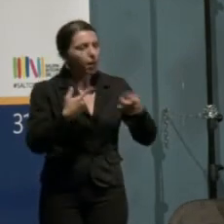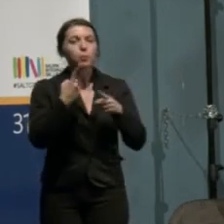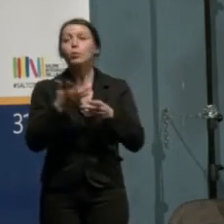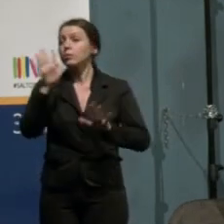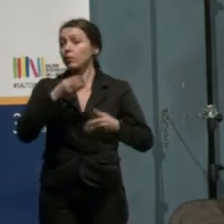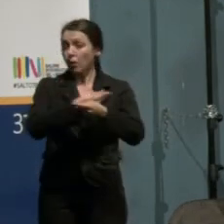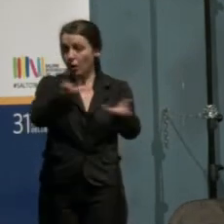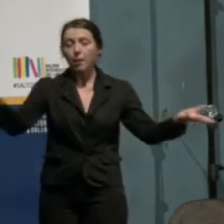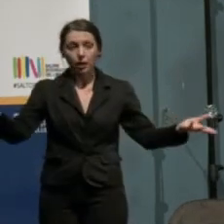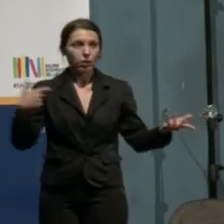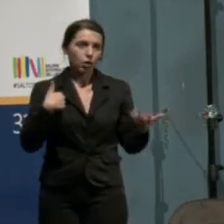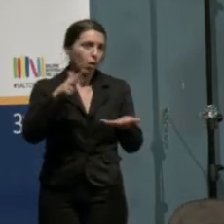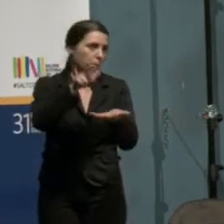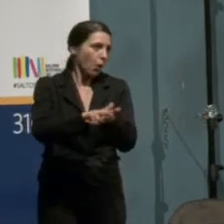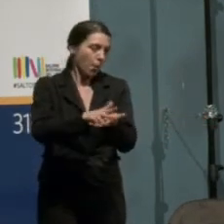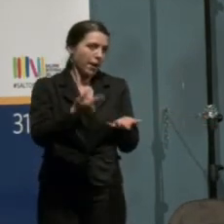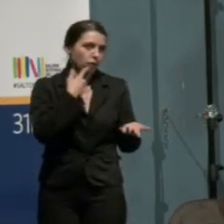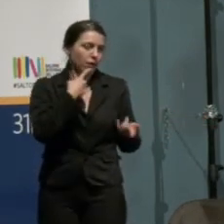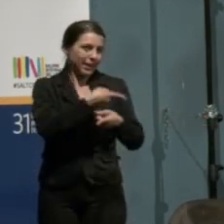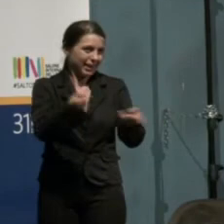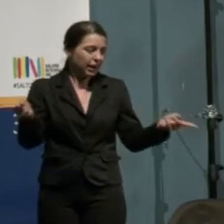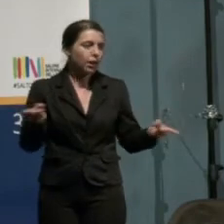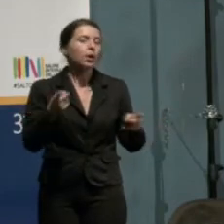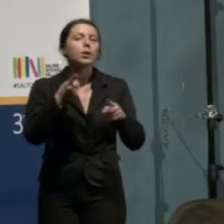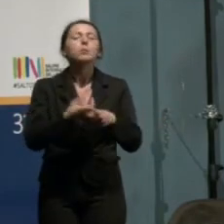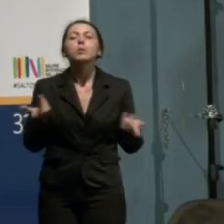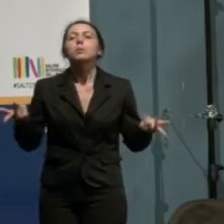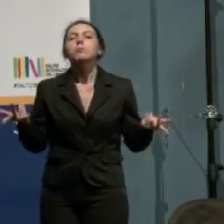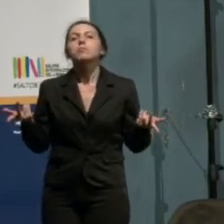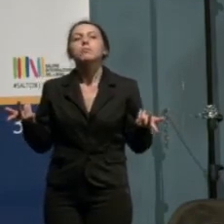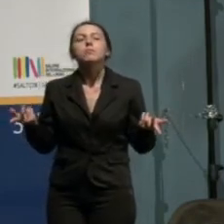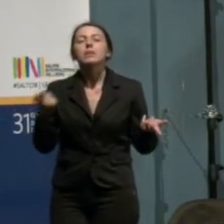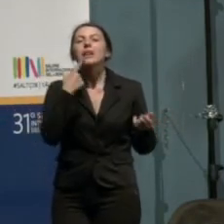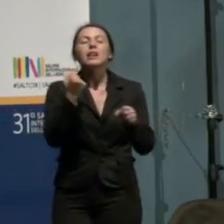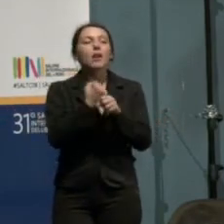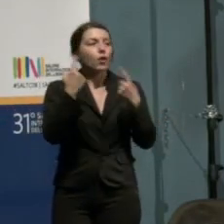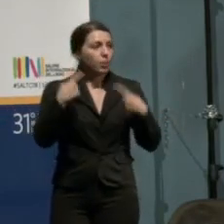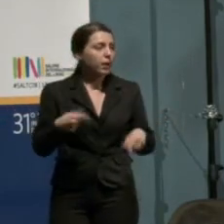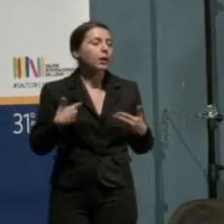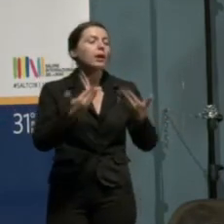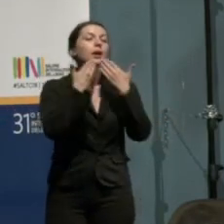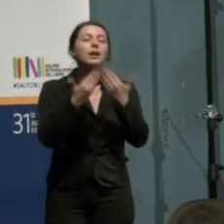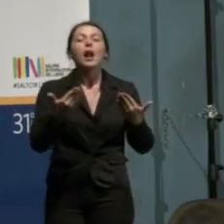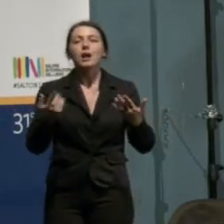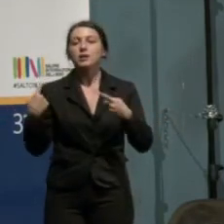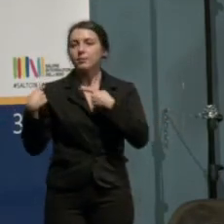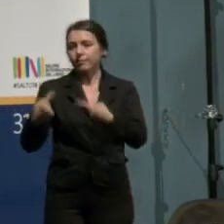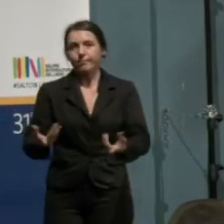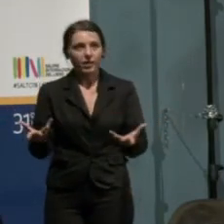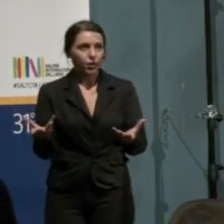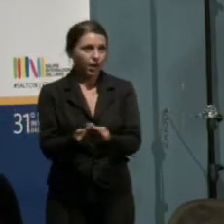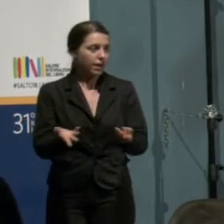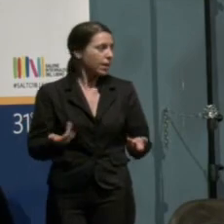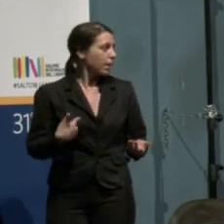penso a questo posso promettere a nome di chi è clima di chi fa questo lavoro e grazie a tour al mente a chi è stato fino adesso qui con noi